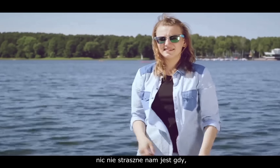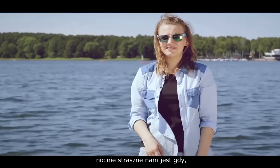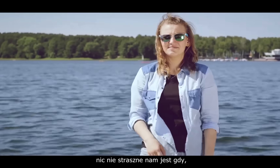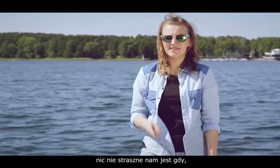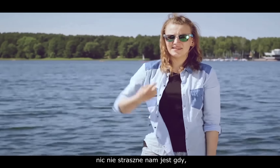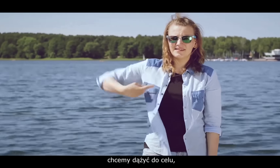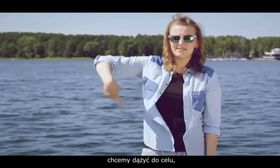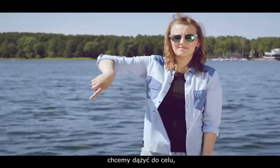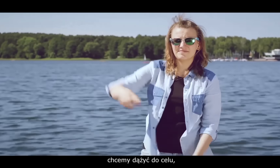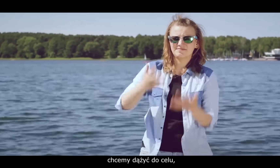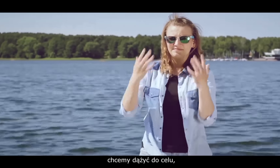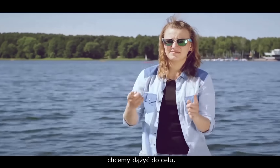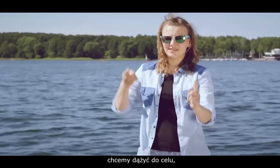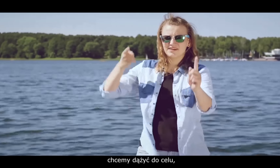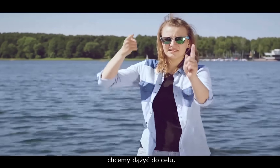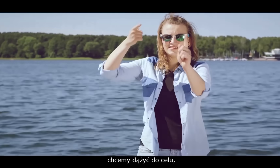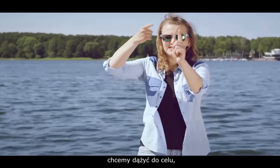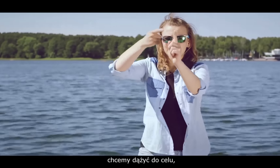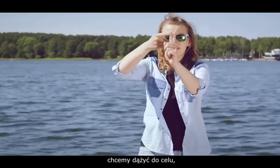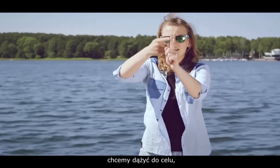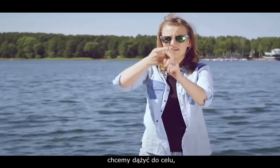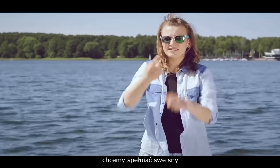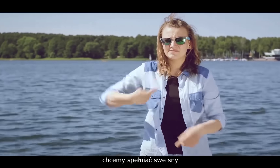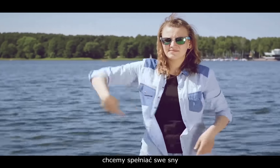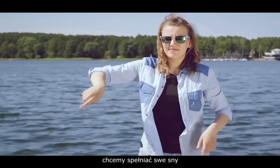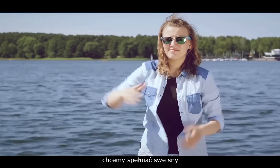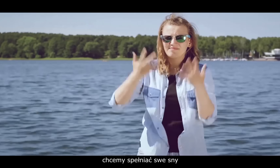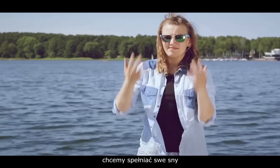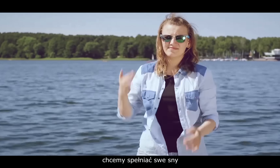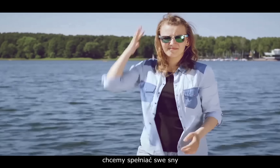Chcemy dążyć do celu, chcemy spełniać swoje sny